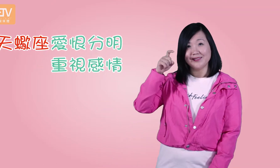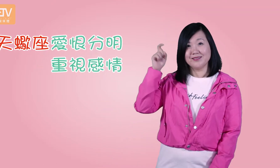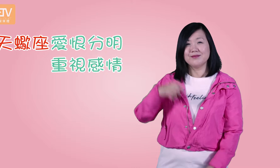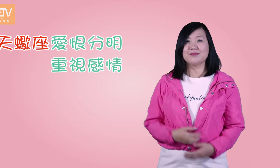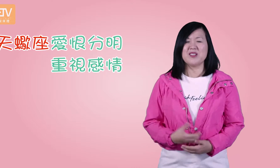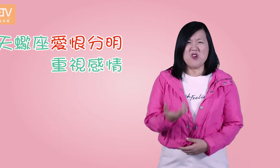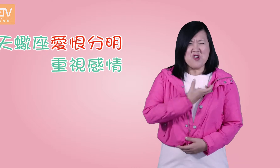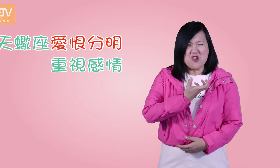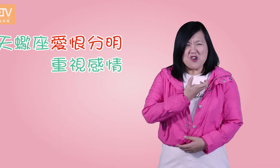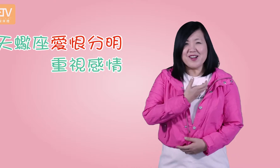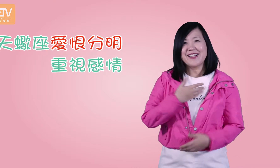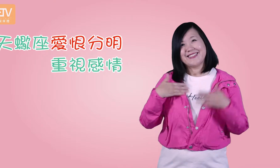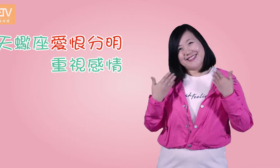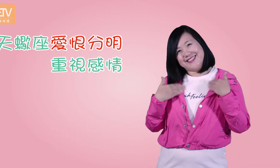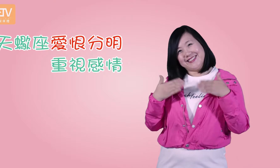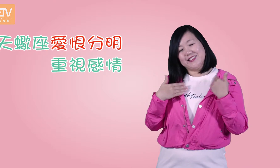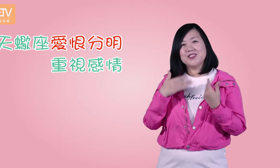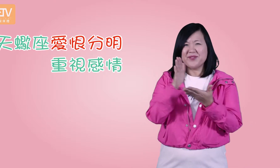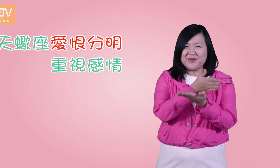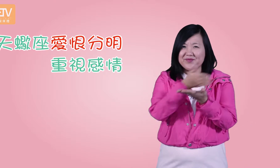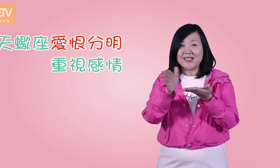天蝎座爱恨分明，